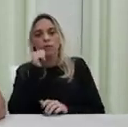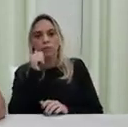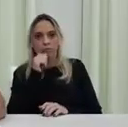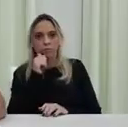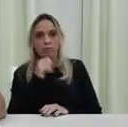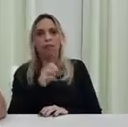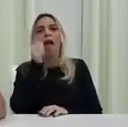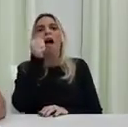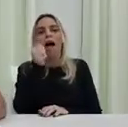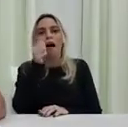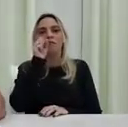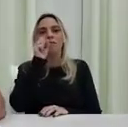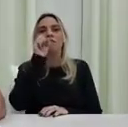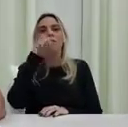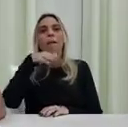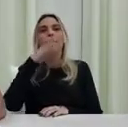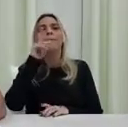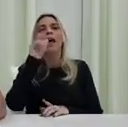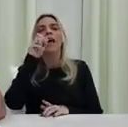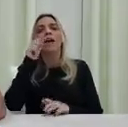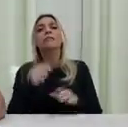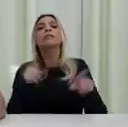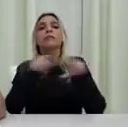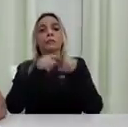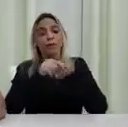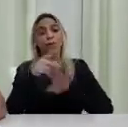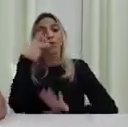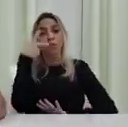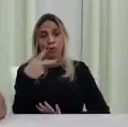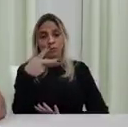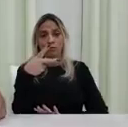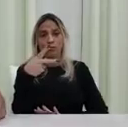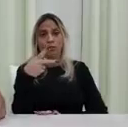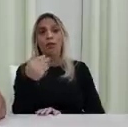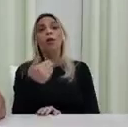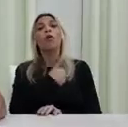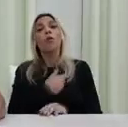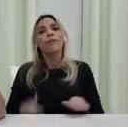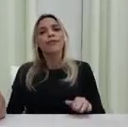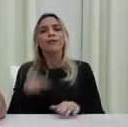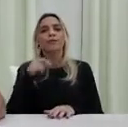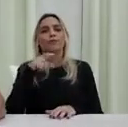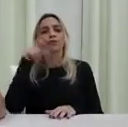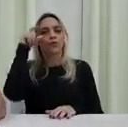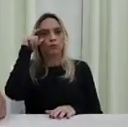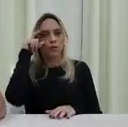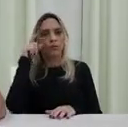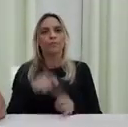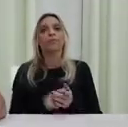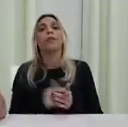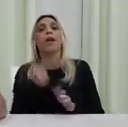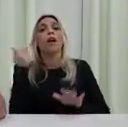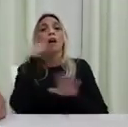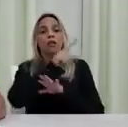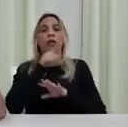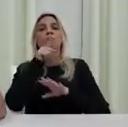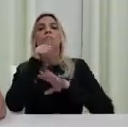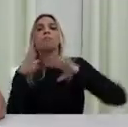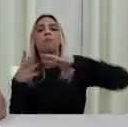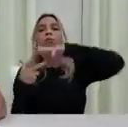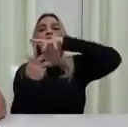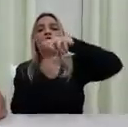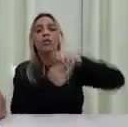Assembleia de Deus também recebeu 2, começou no governo Dilma, né? A Igreja Mundial do Poder de Deus também recebeu